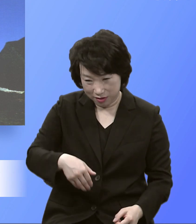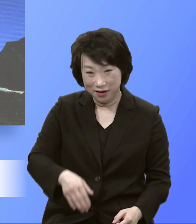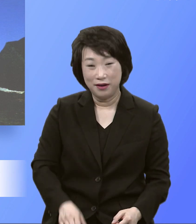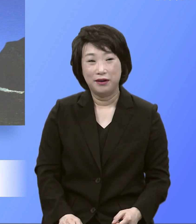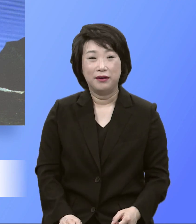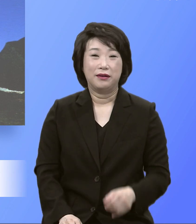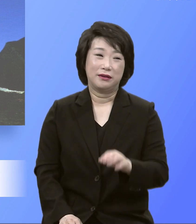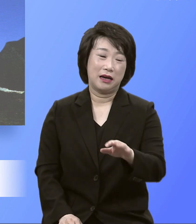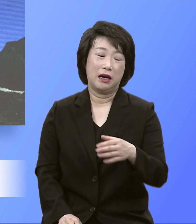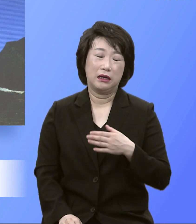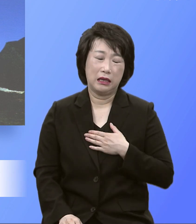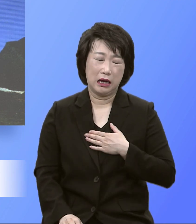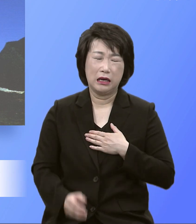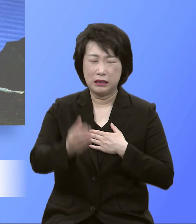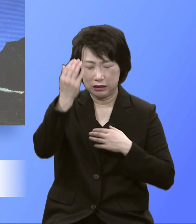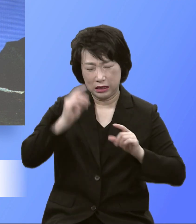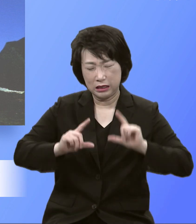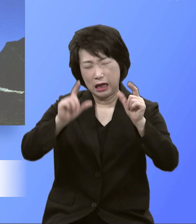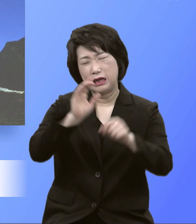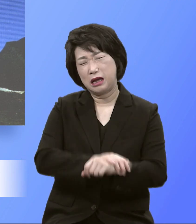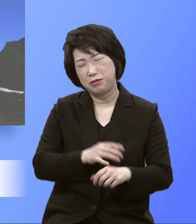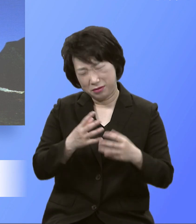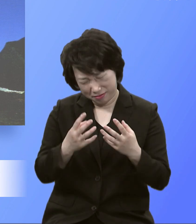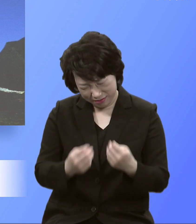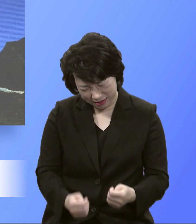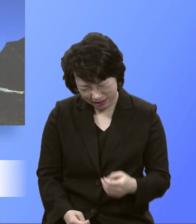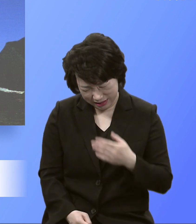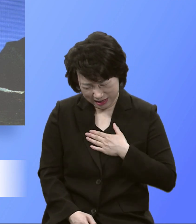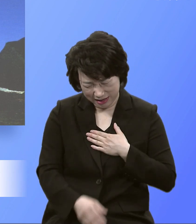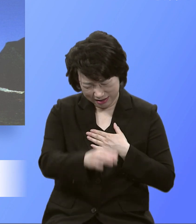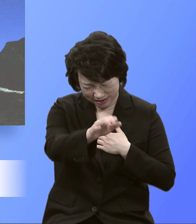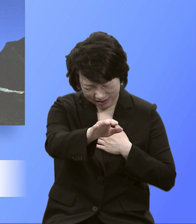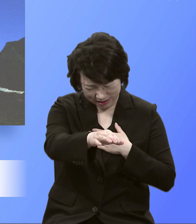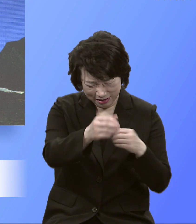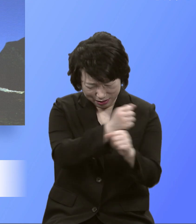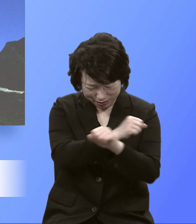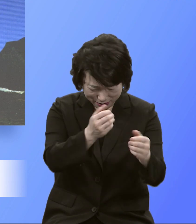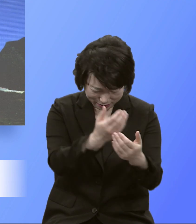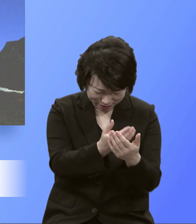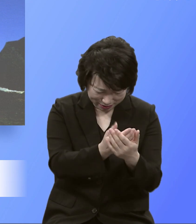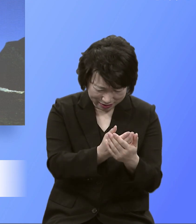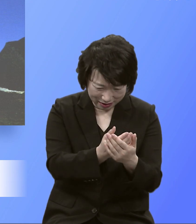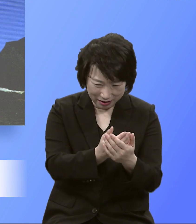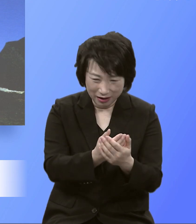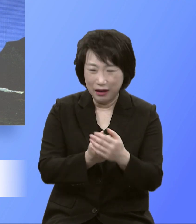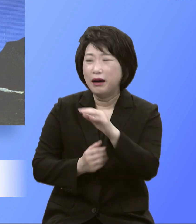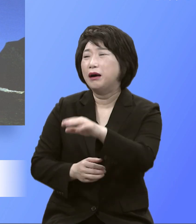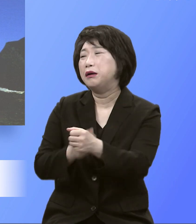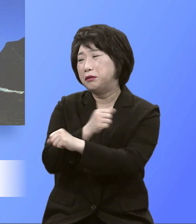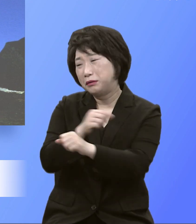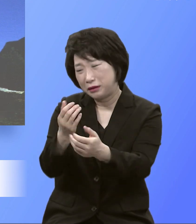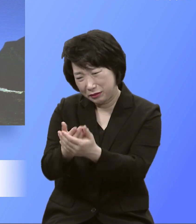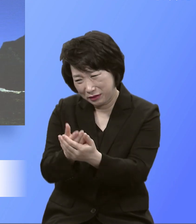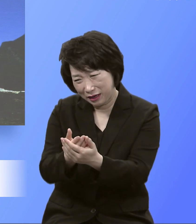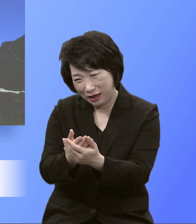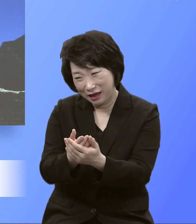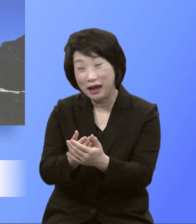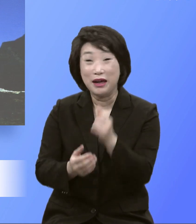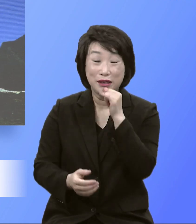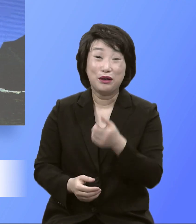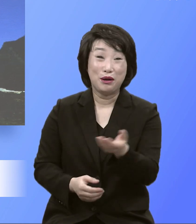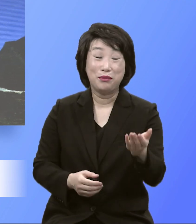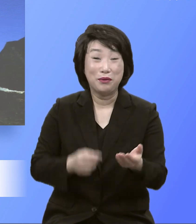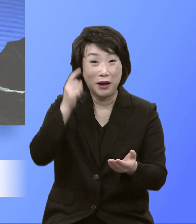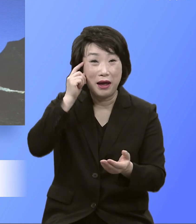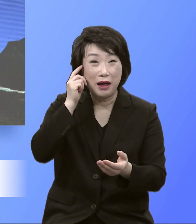놓고 내가 지난날에 잘못한 거 용서해 주게, 잘못했네. 예, 남을